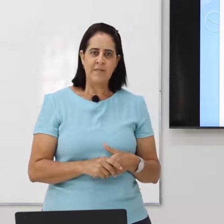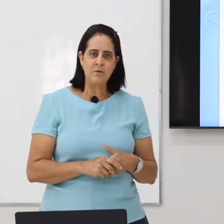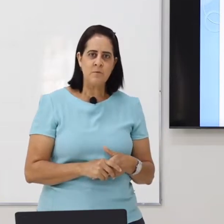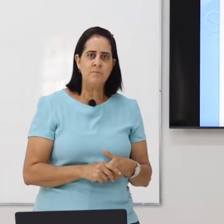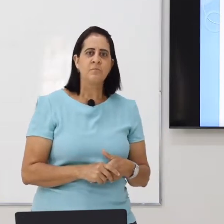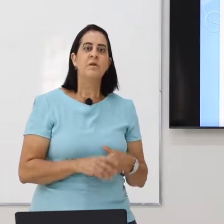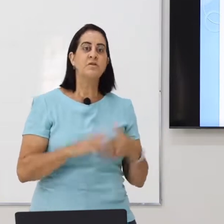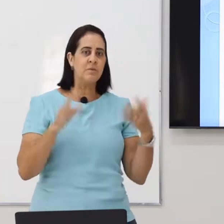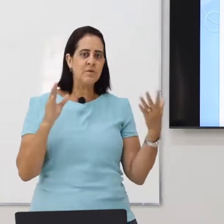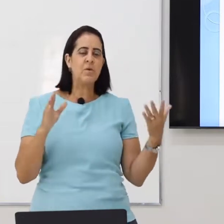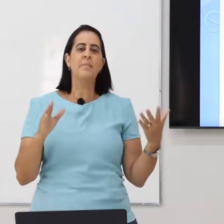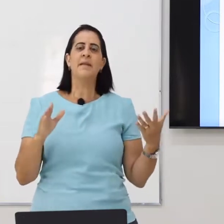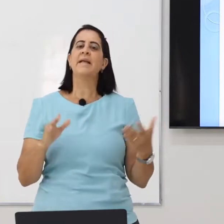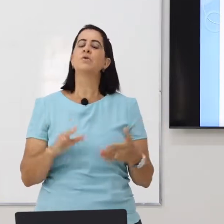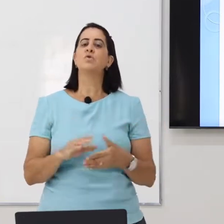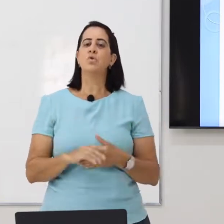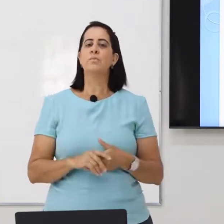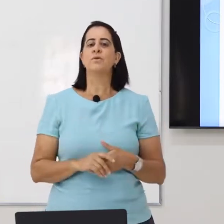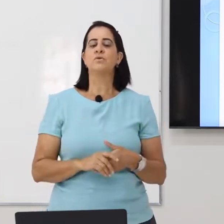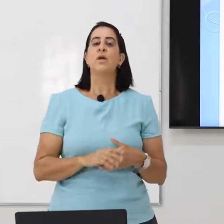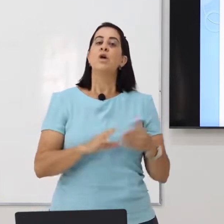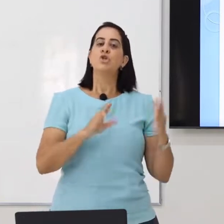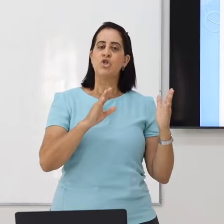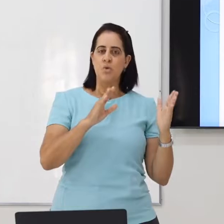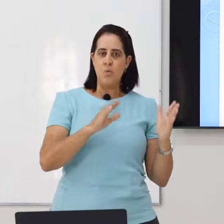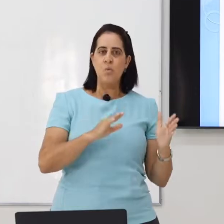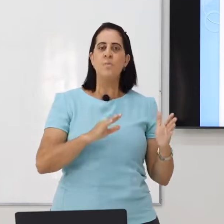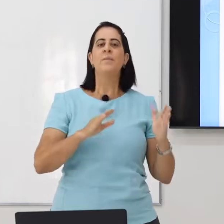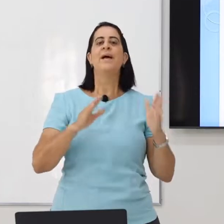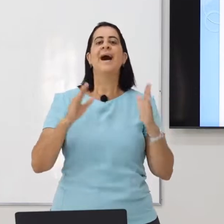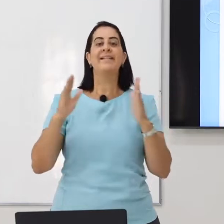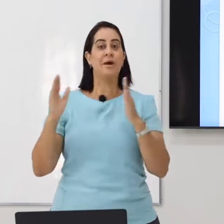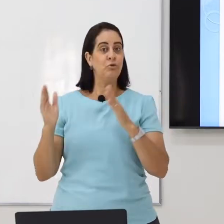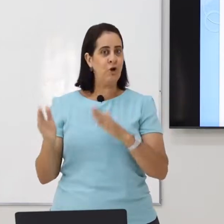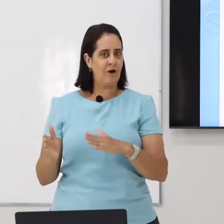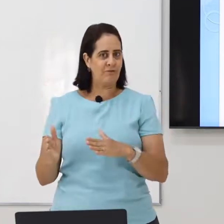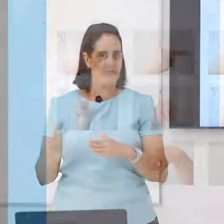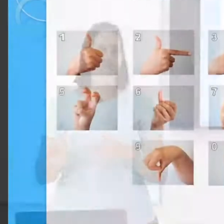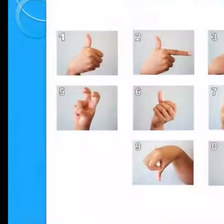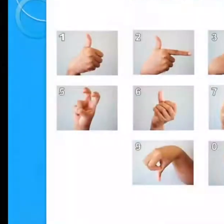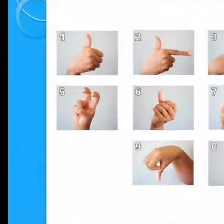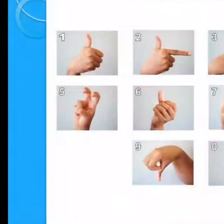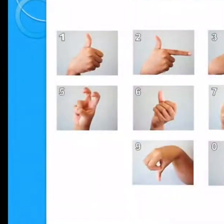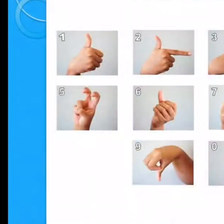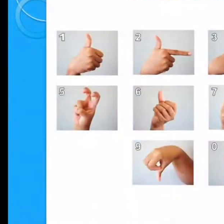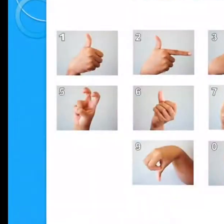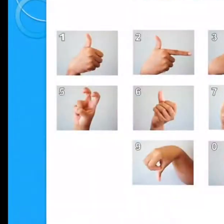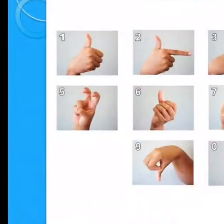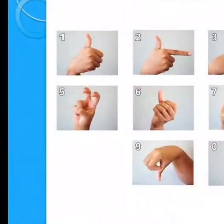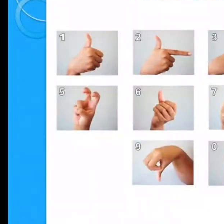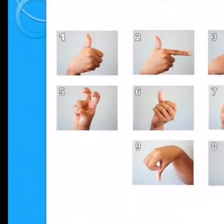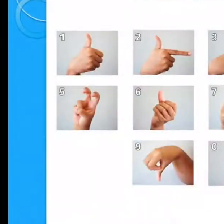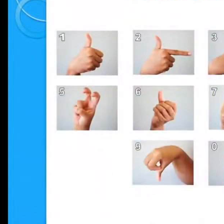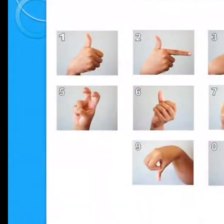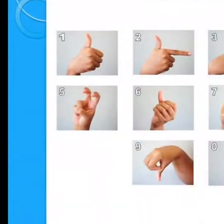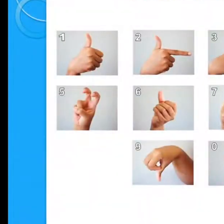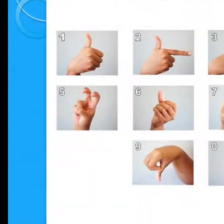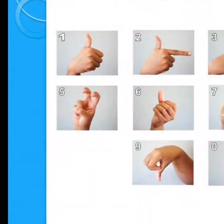isso? Nós vamos compreender os números de 1 até o 9. De 1 até o 9. A